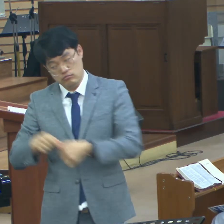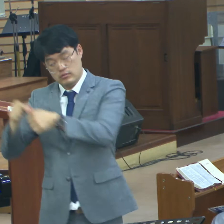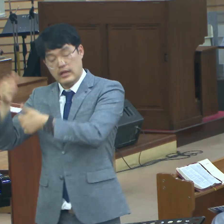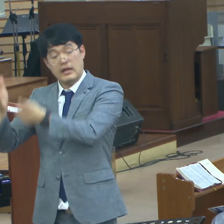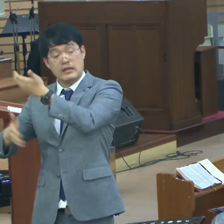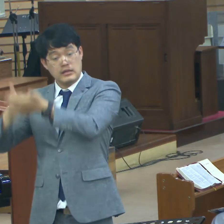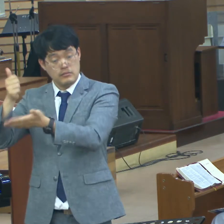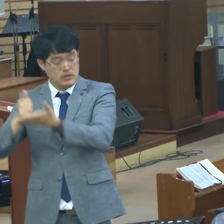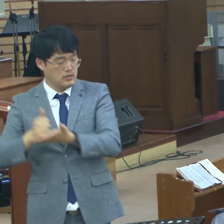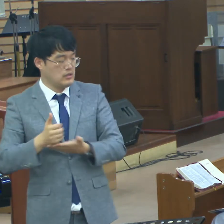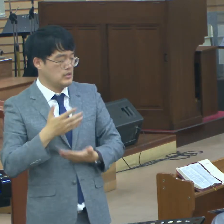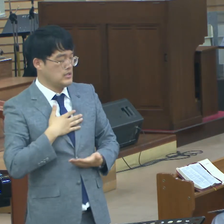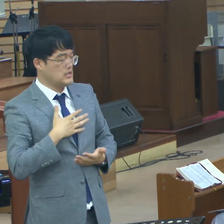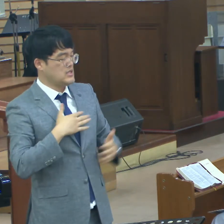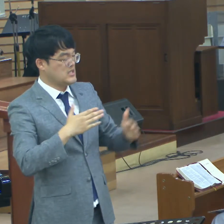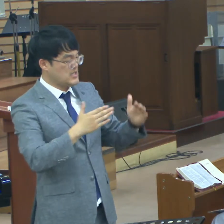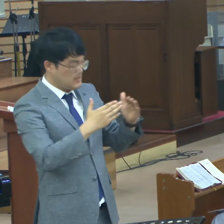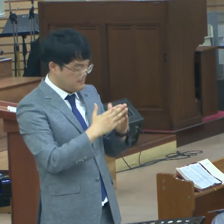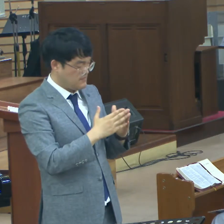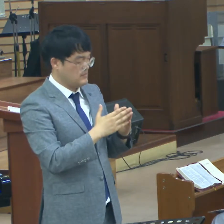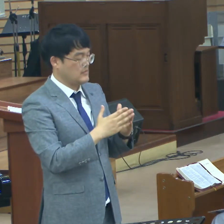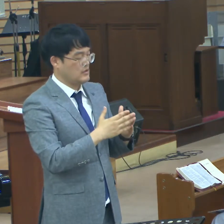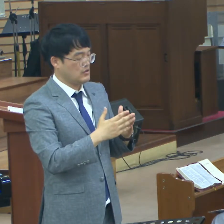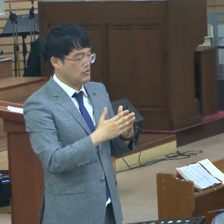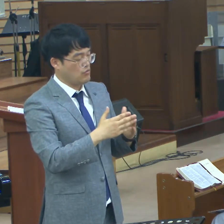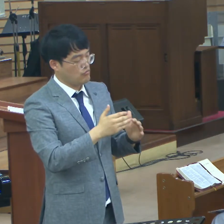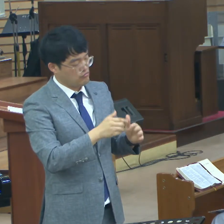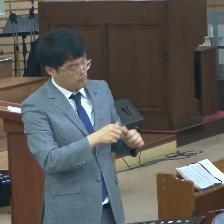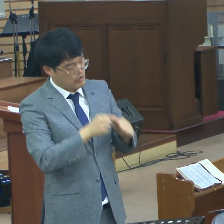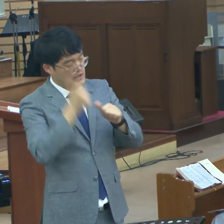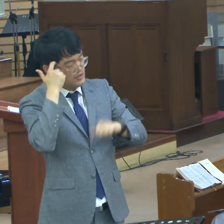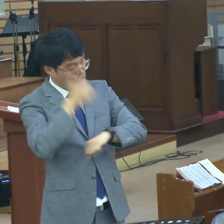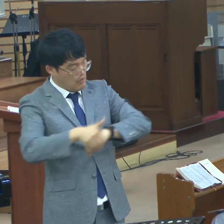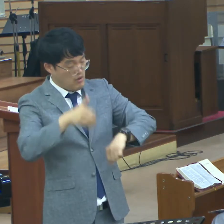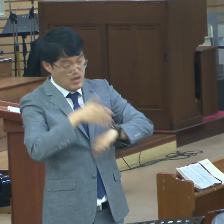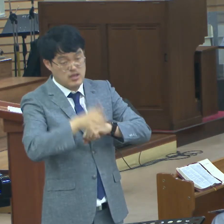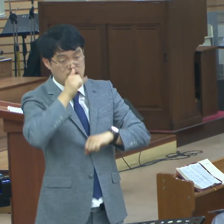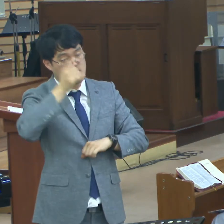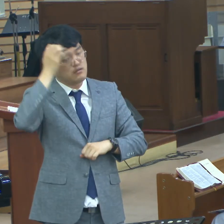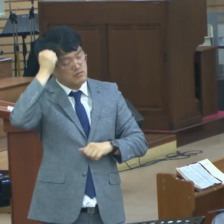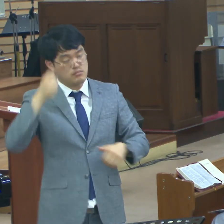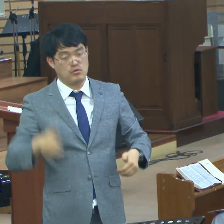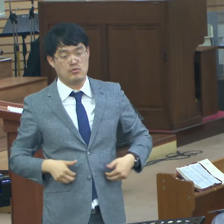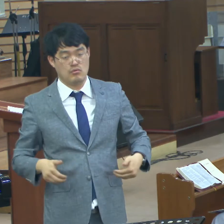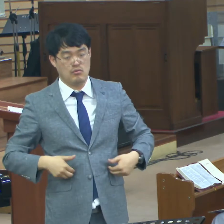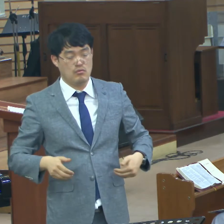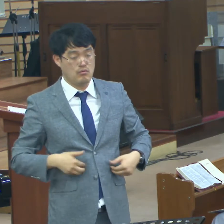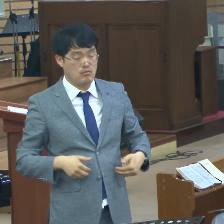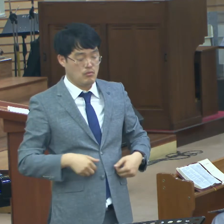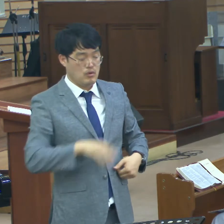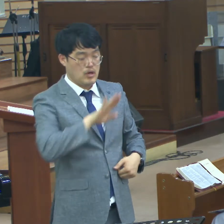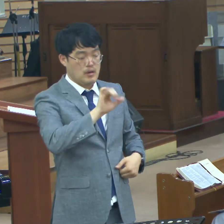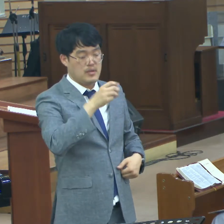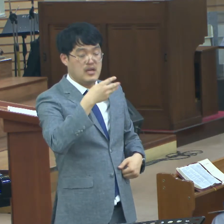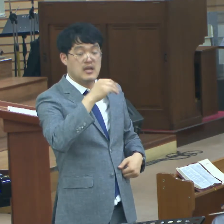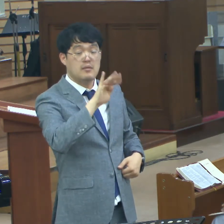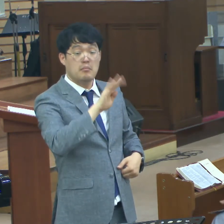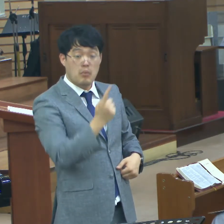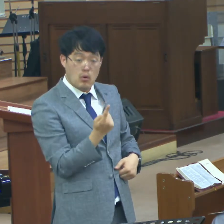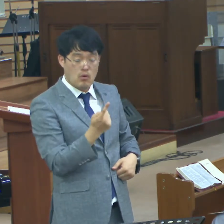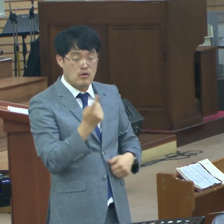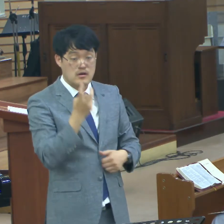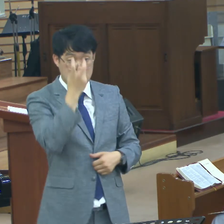불렀다는 것을 기억해야 돼요. 빌립보 간수가 구원을 받다가 그 찬송소리를 듣던 간수가 구원을 받고